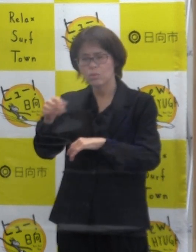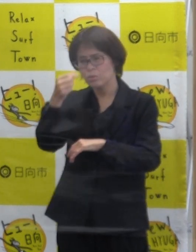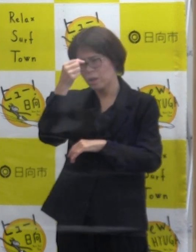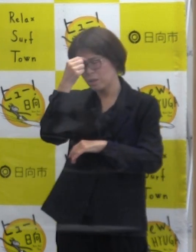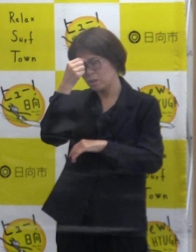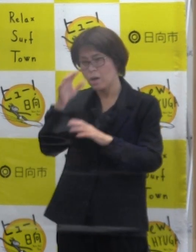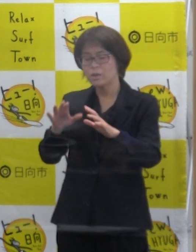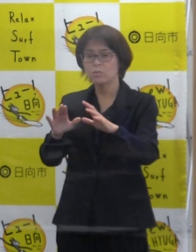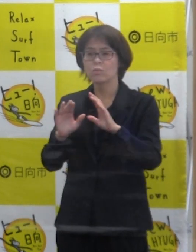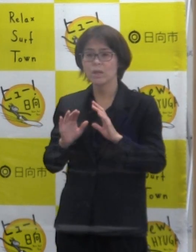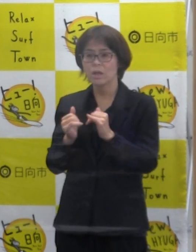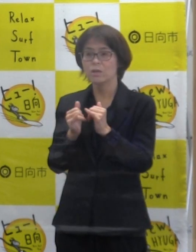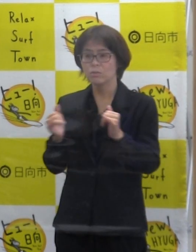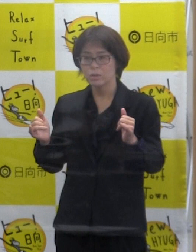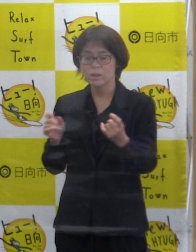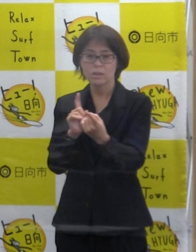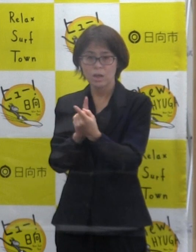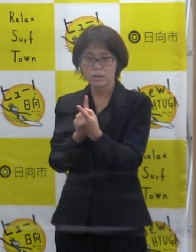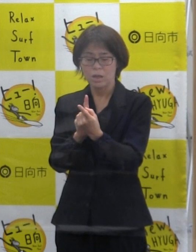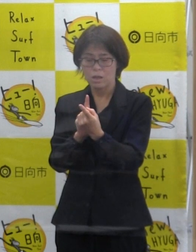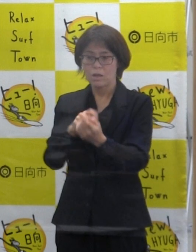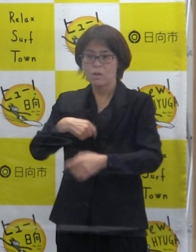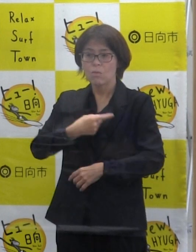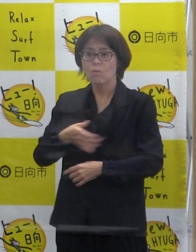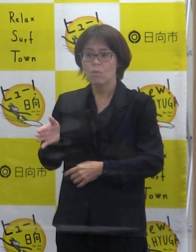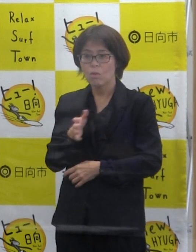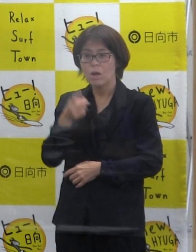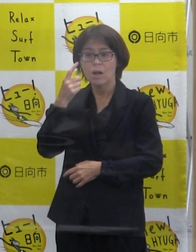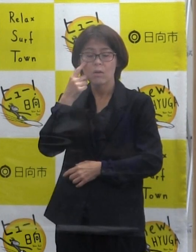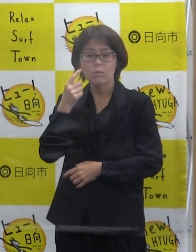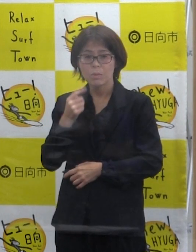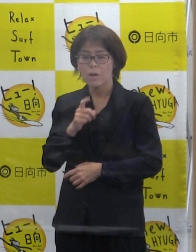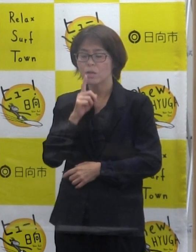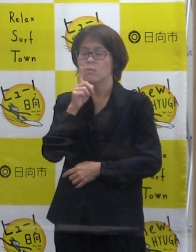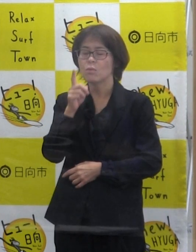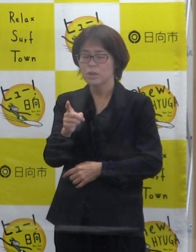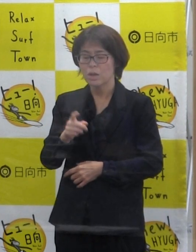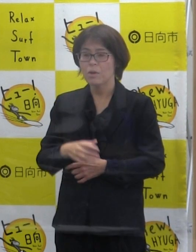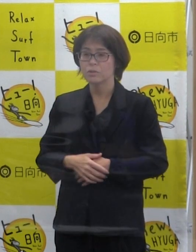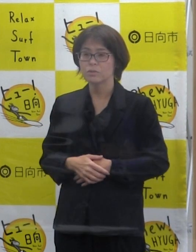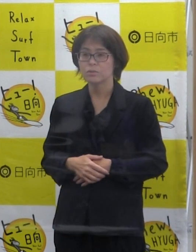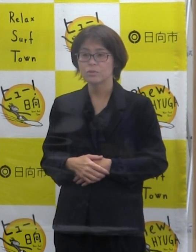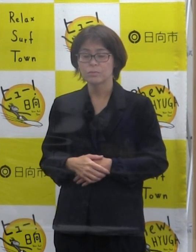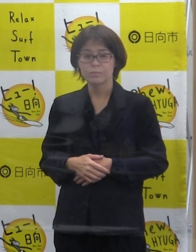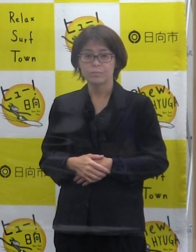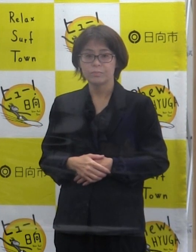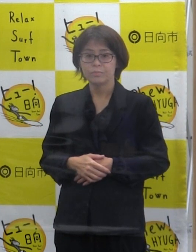害に遭われた皆様方に対しまして心からのお見舞いを申し上げます。